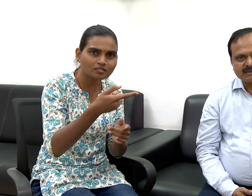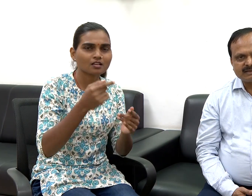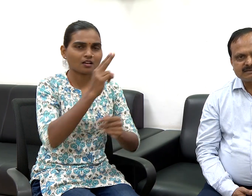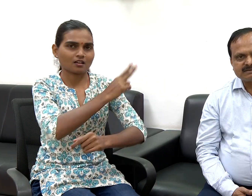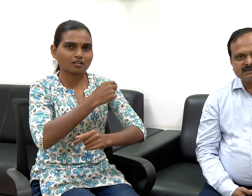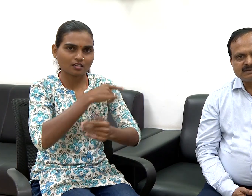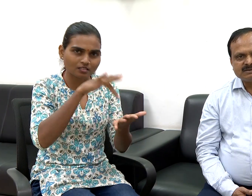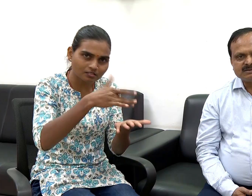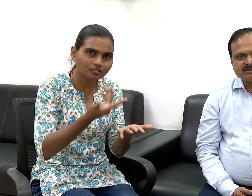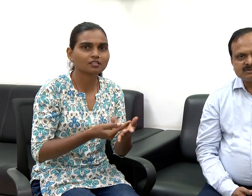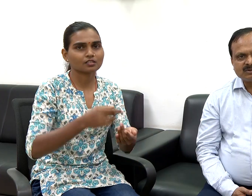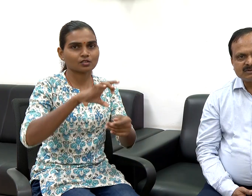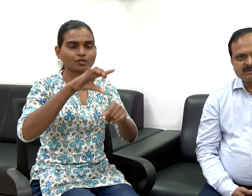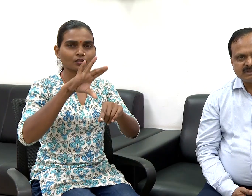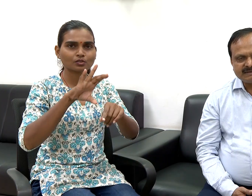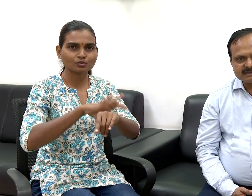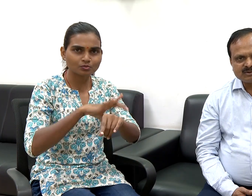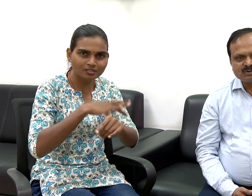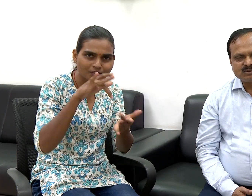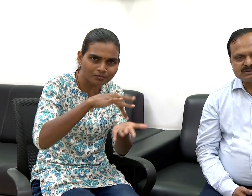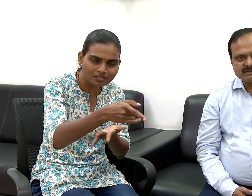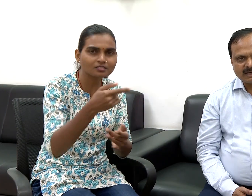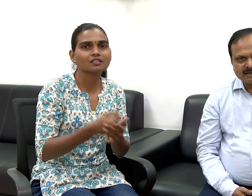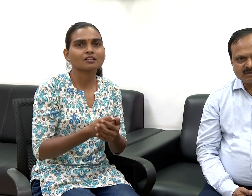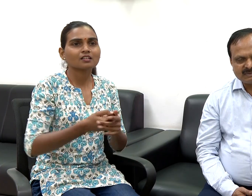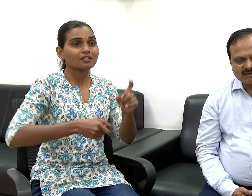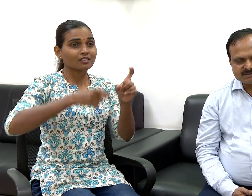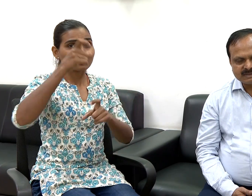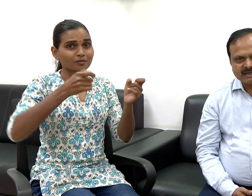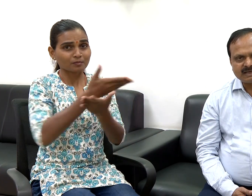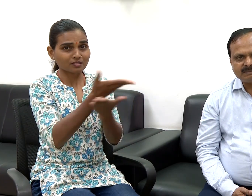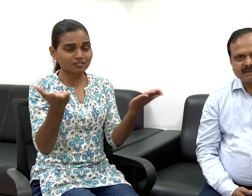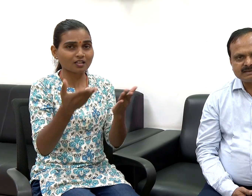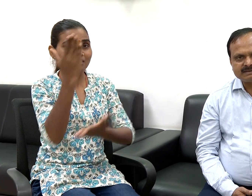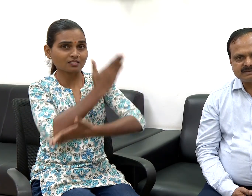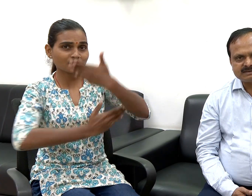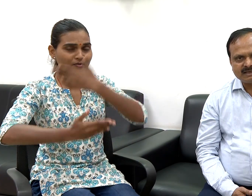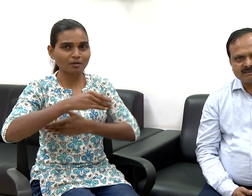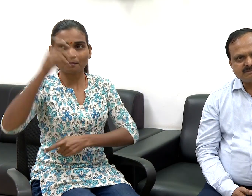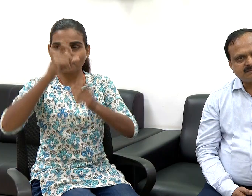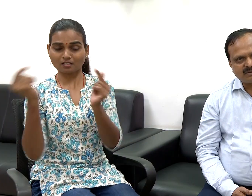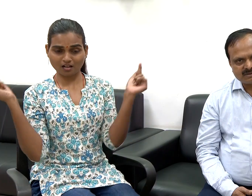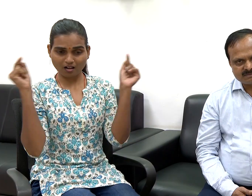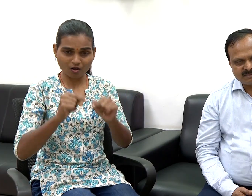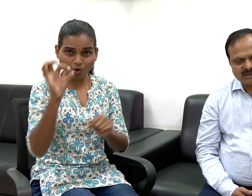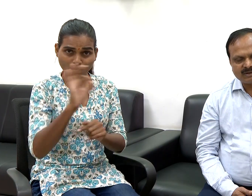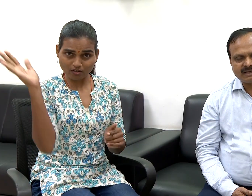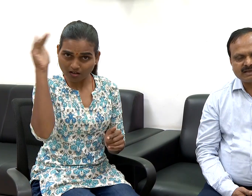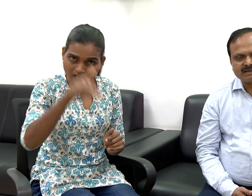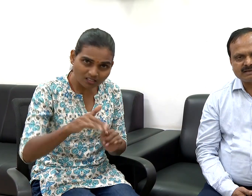सुरेंद्रनगर। तो दिव्यांगजनों को यहाँ मेरे ऑफिस में ना आना पड़े, इसके लिए हम मोबाइल कोड लेके